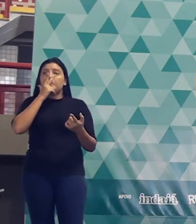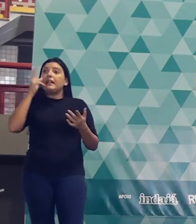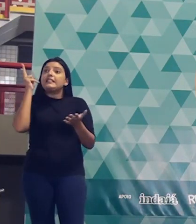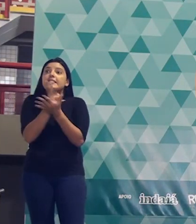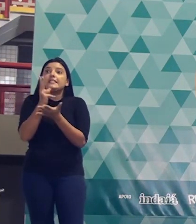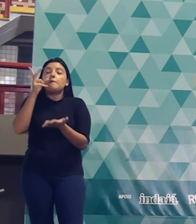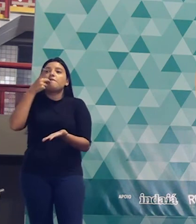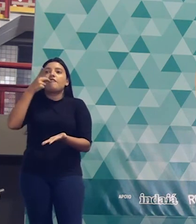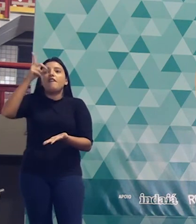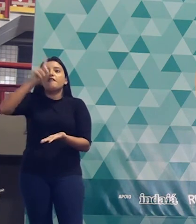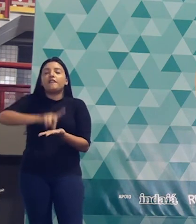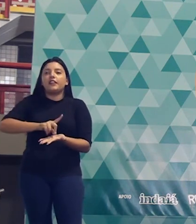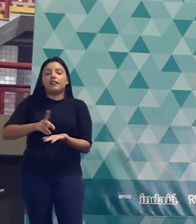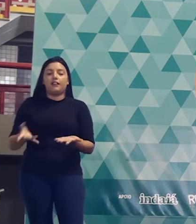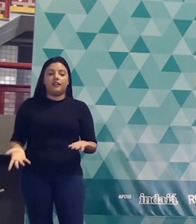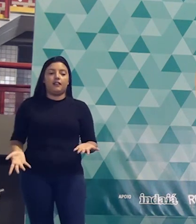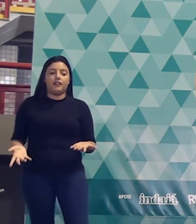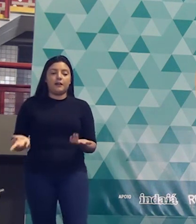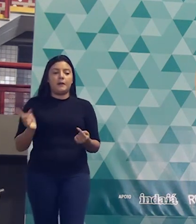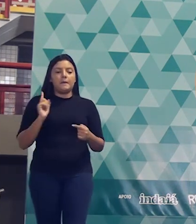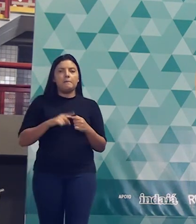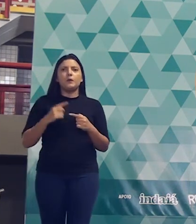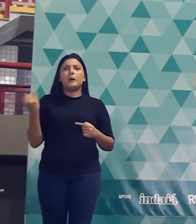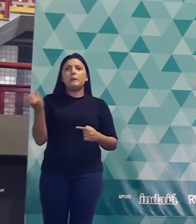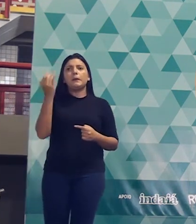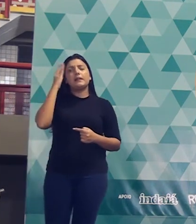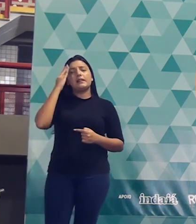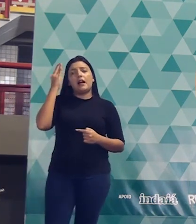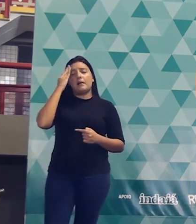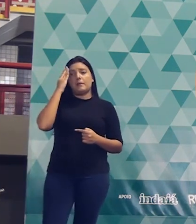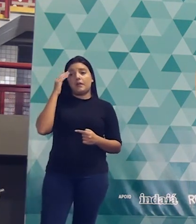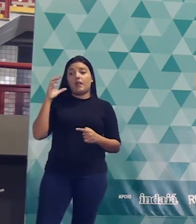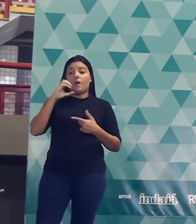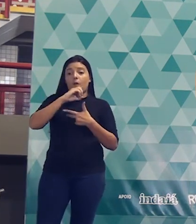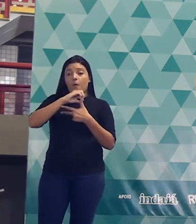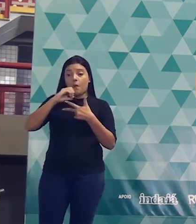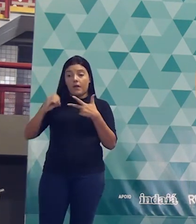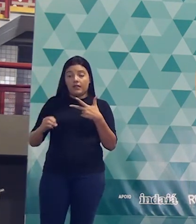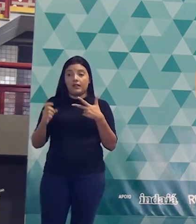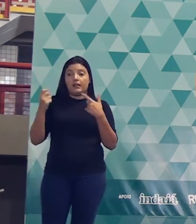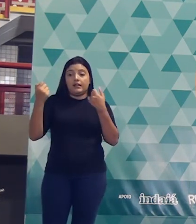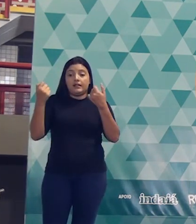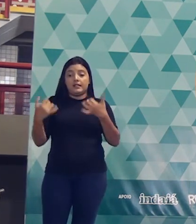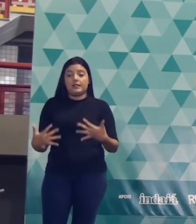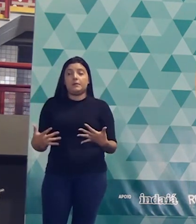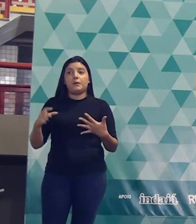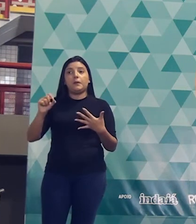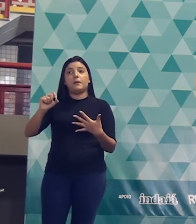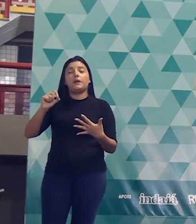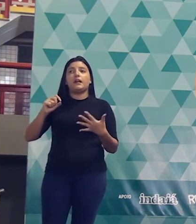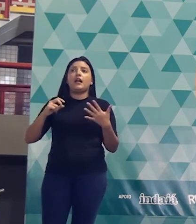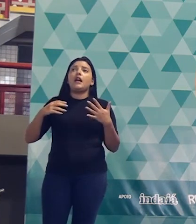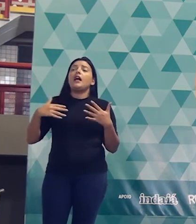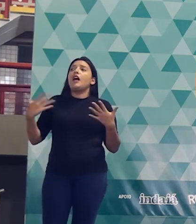verdadeira. Por que é importante saber isso? Porque o Enem diz assim, ó: com base na